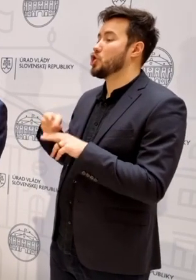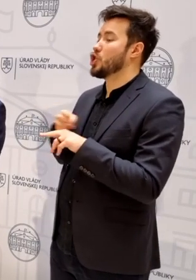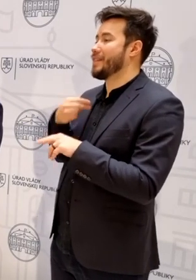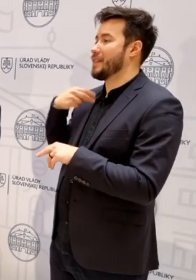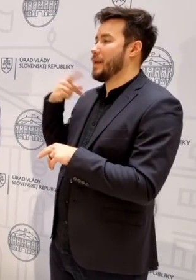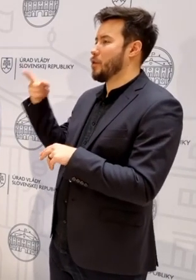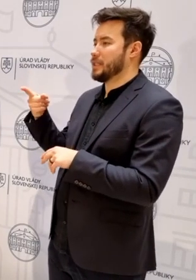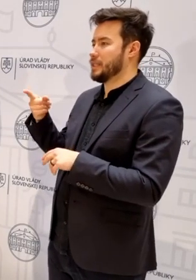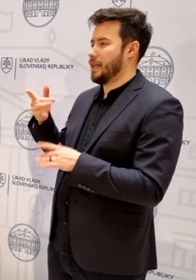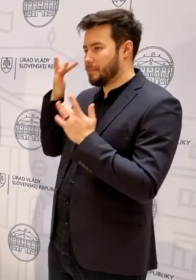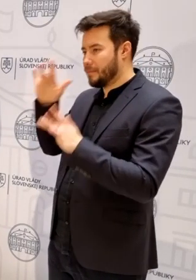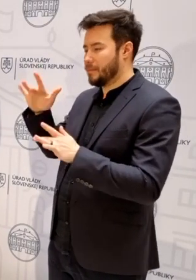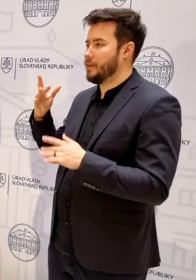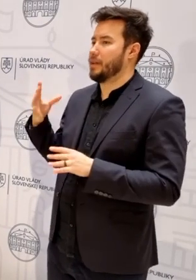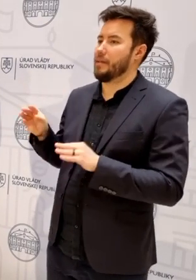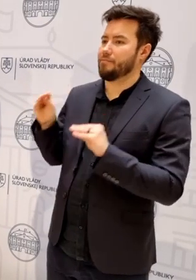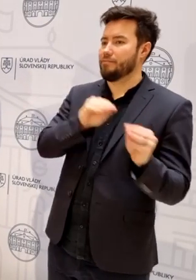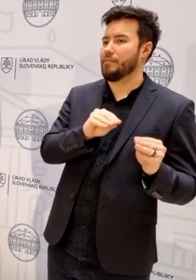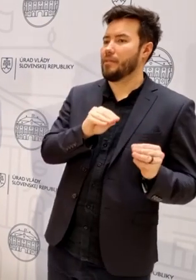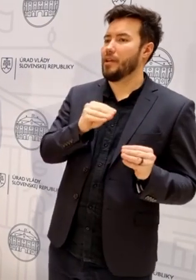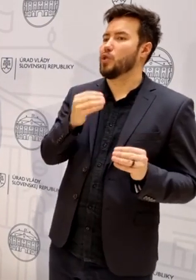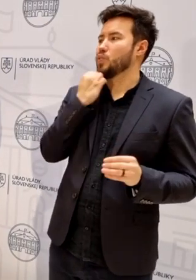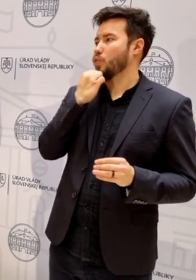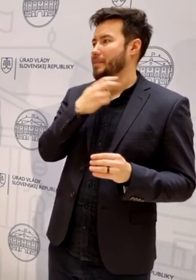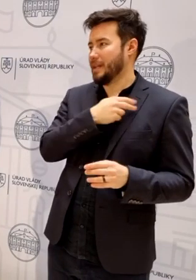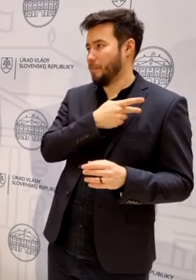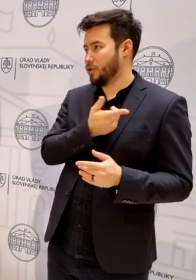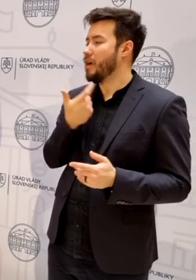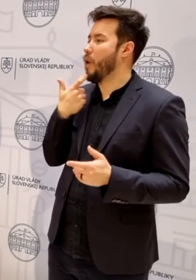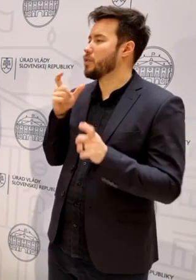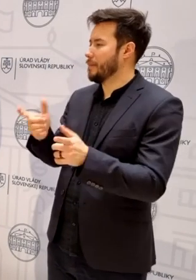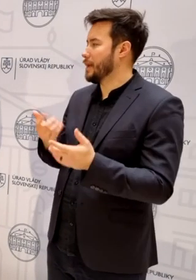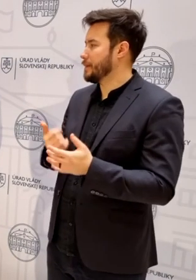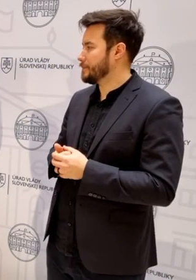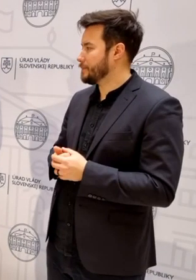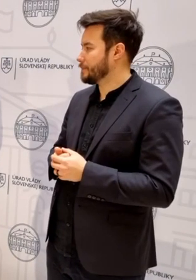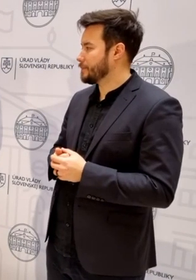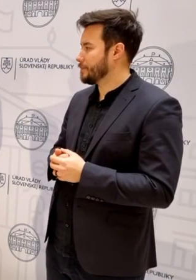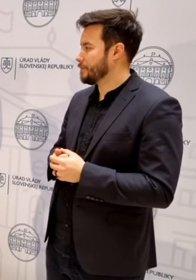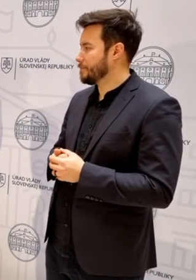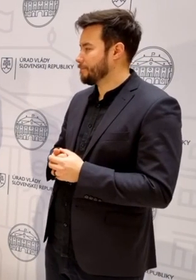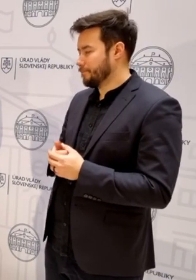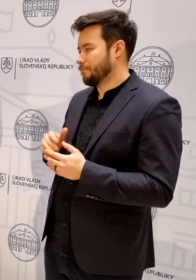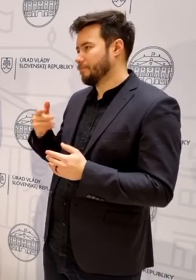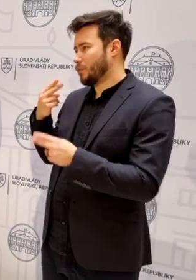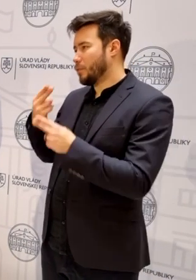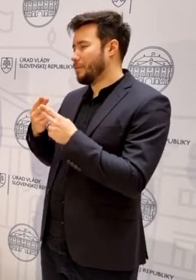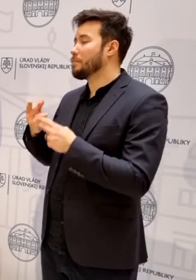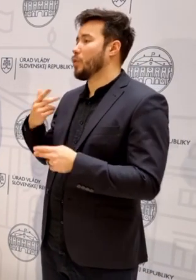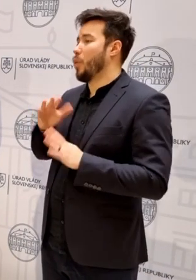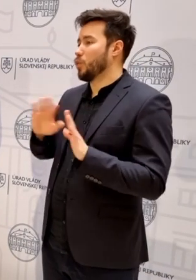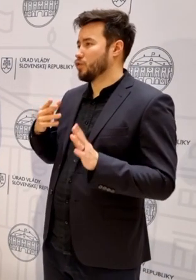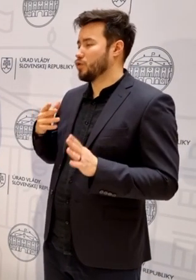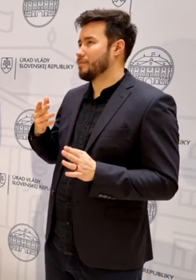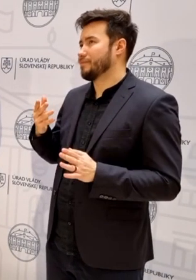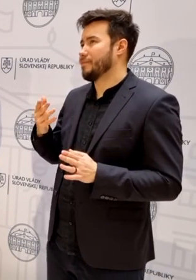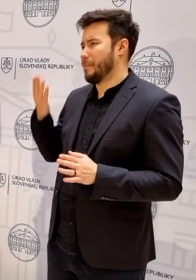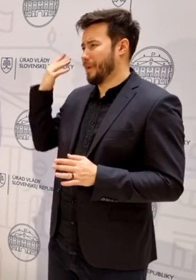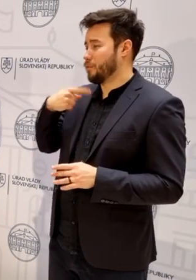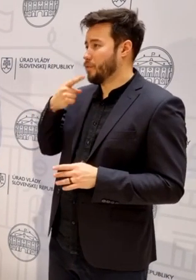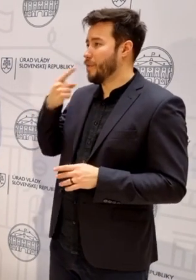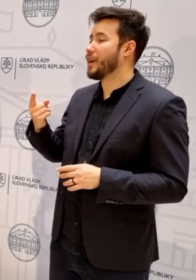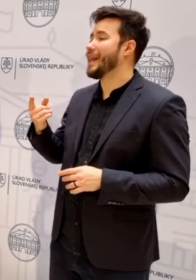nemocníc? No, ako som niekoľkokrát povedal, to riziko tam je, ale z hľadiska pacienta je to